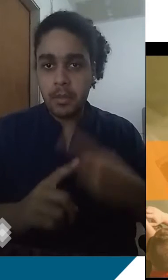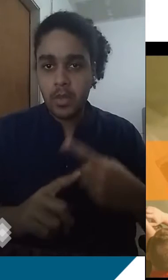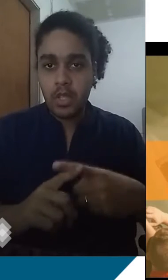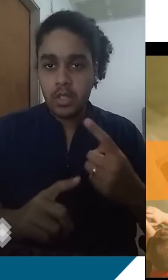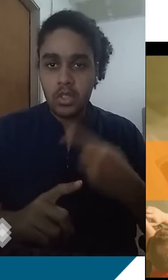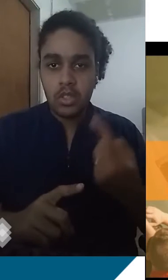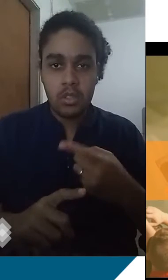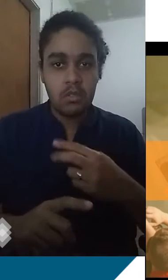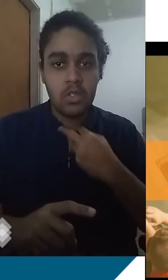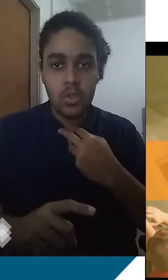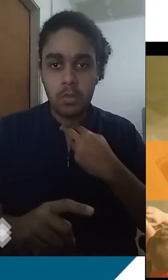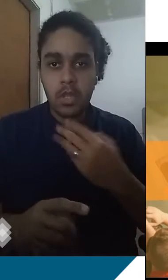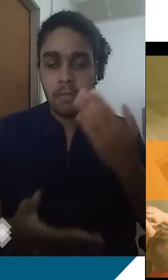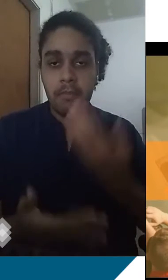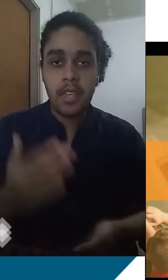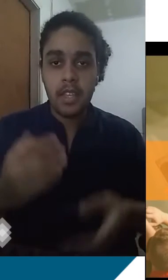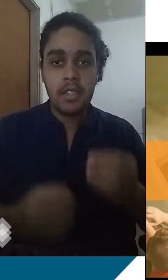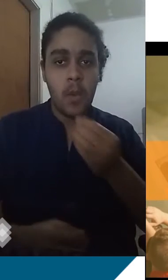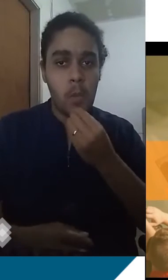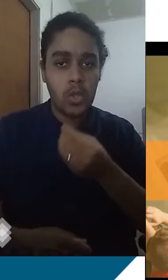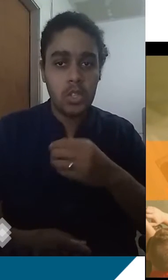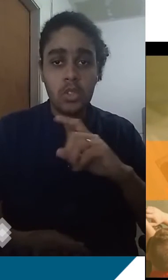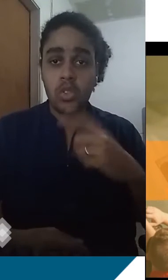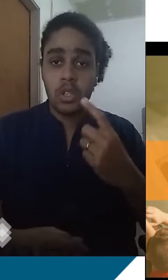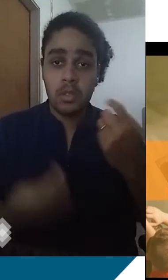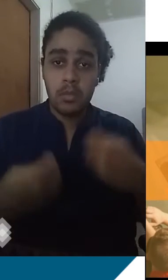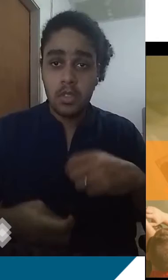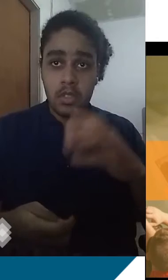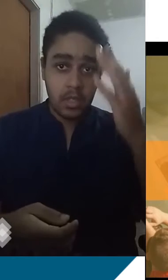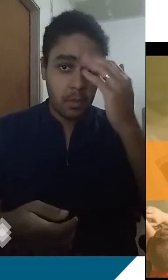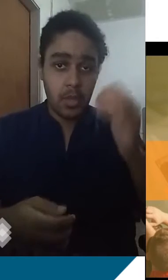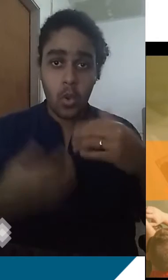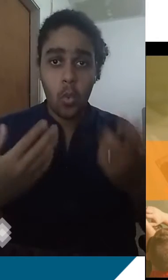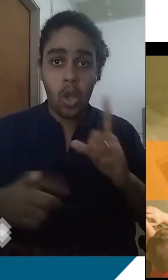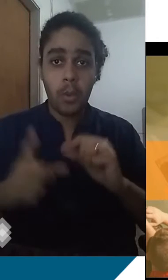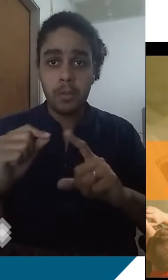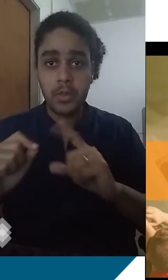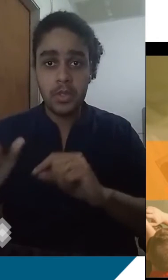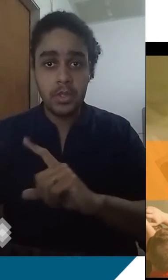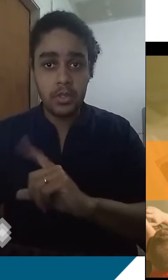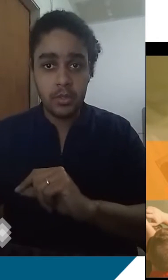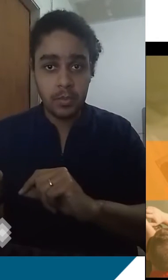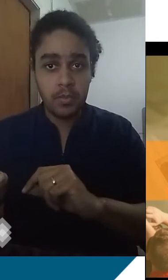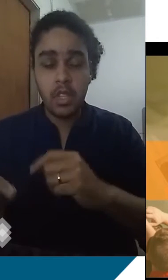universidades? Porque a gente não pode perder oportunidades, né? Então a gente tem que saber quais são as nossas opções, isso faz